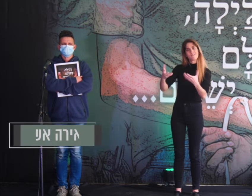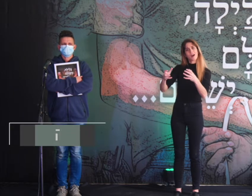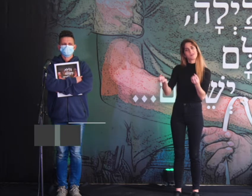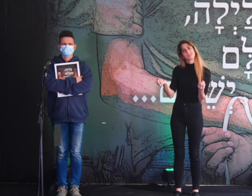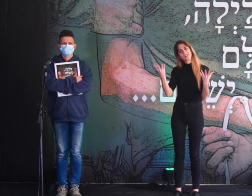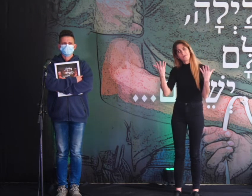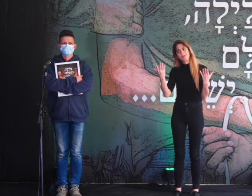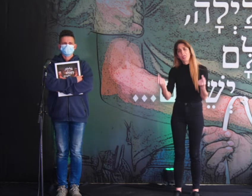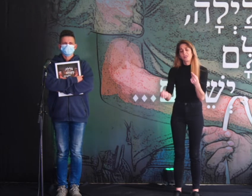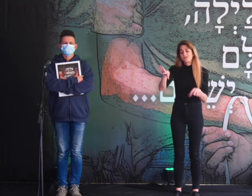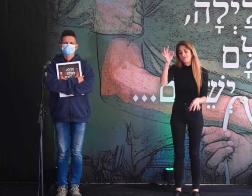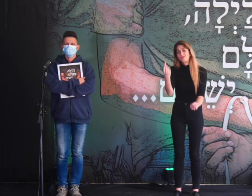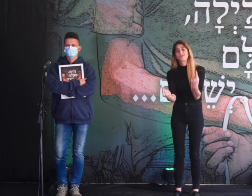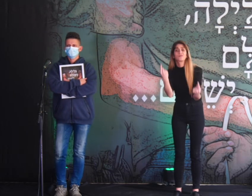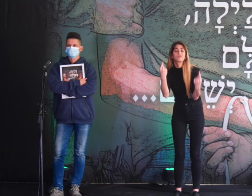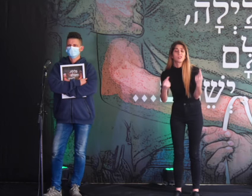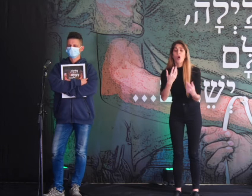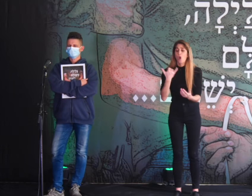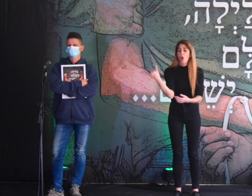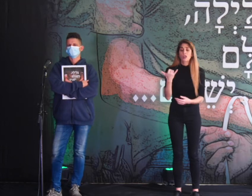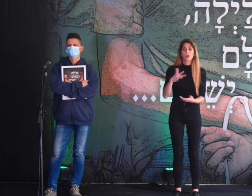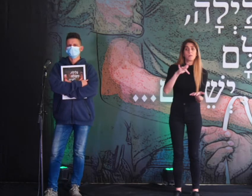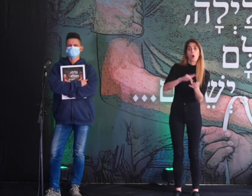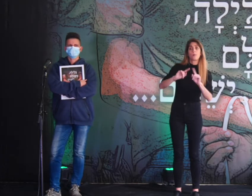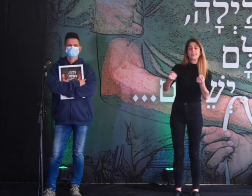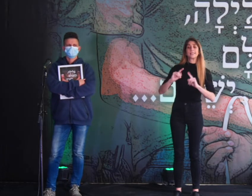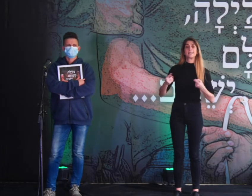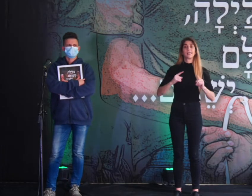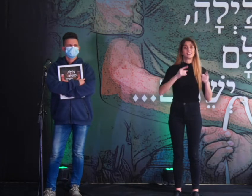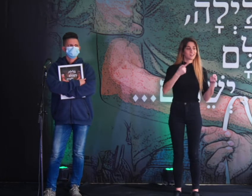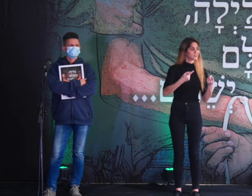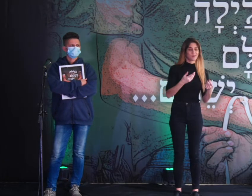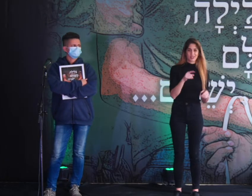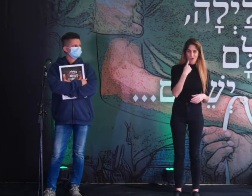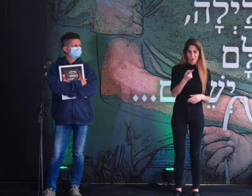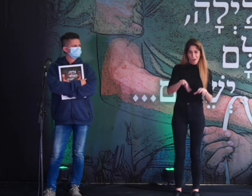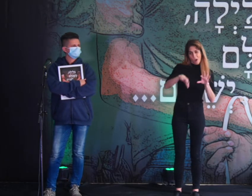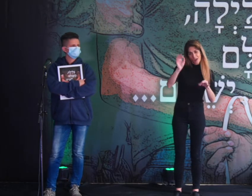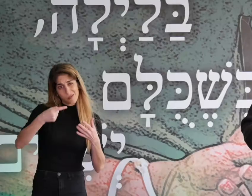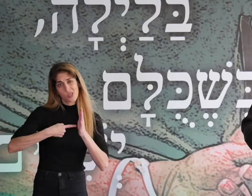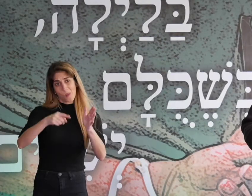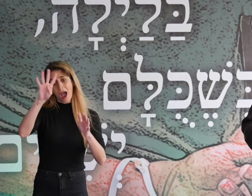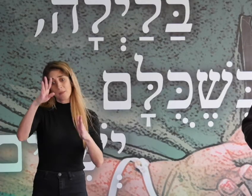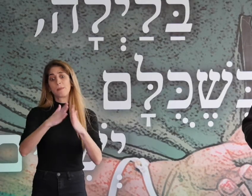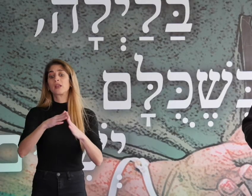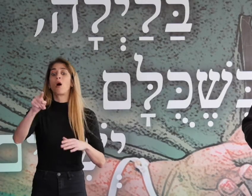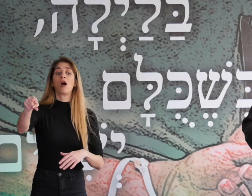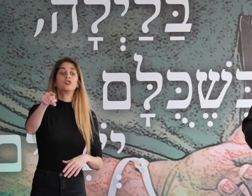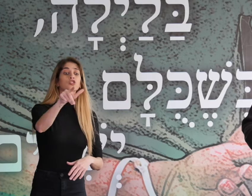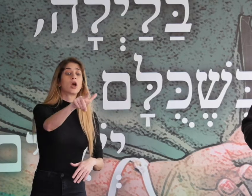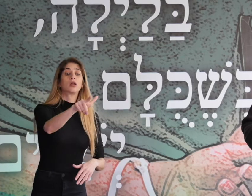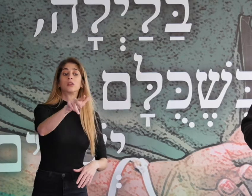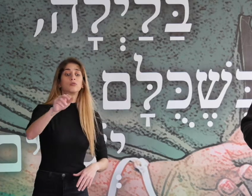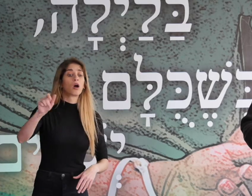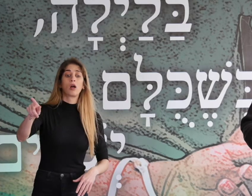שרירותי, כל פעם מתמקדים באזור אחר. זאת אומרת, בוחרים לצורך העניין ארבעה בתים. אחת, שתיים, שלוש,